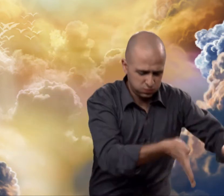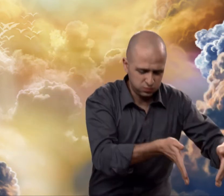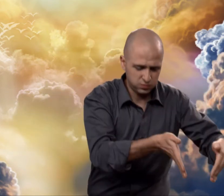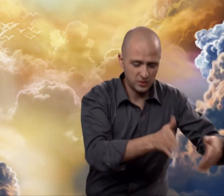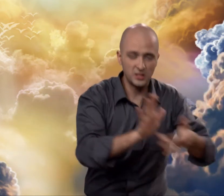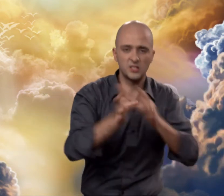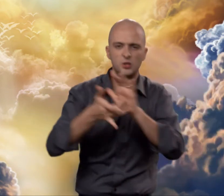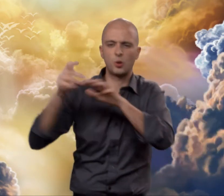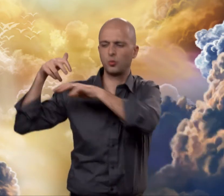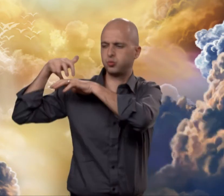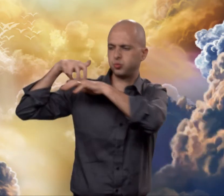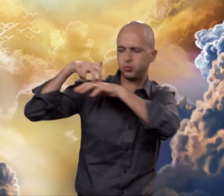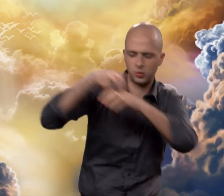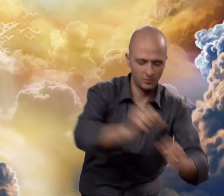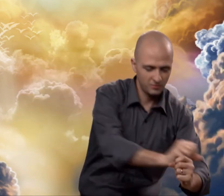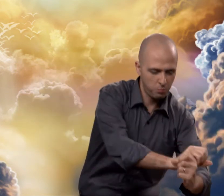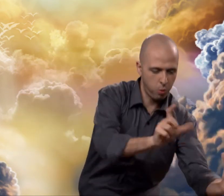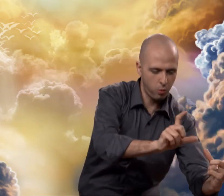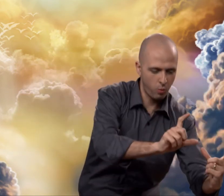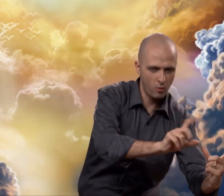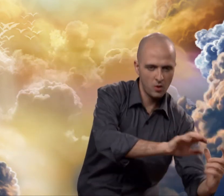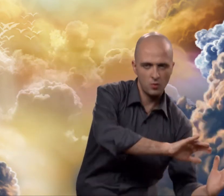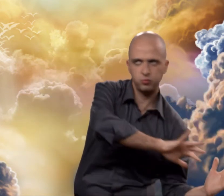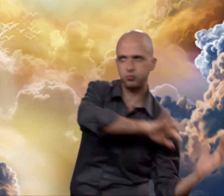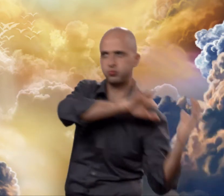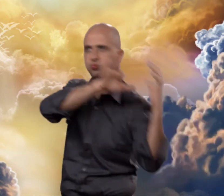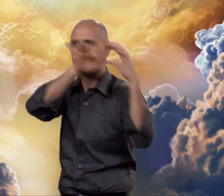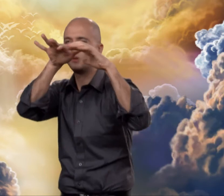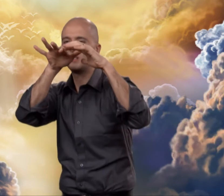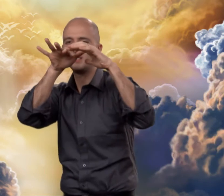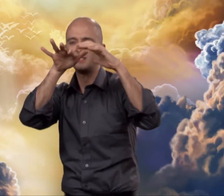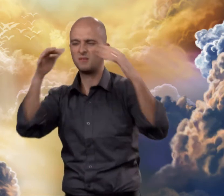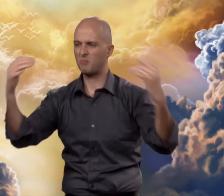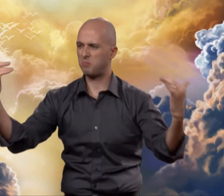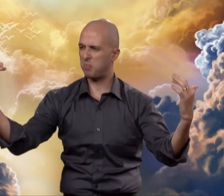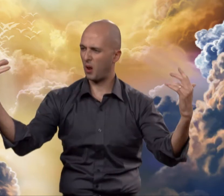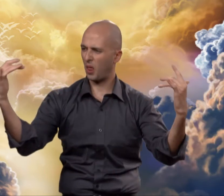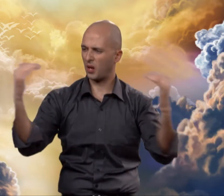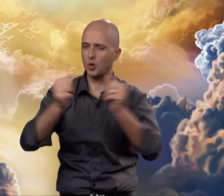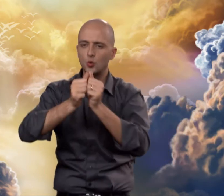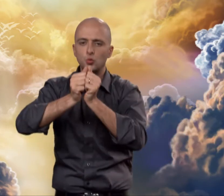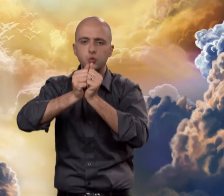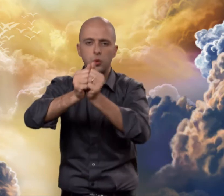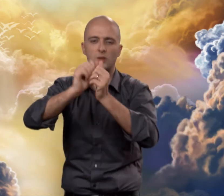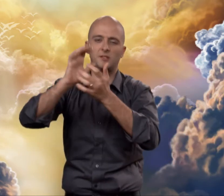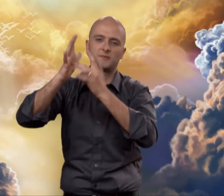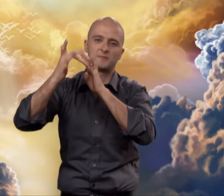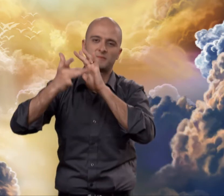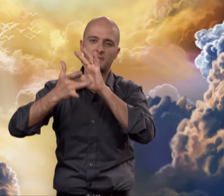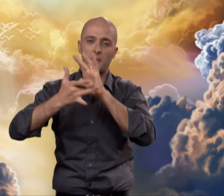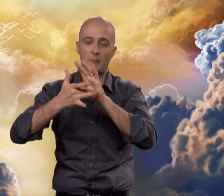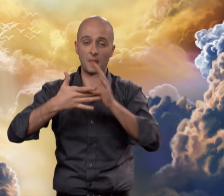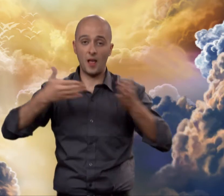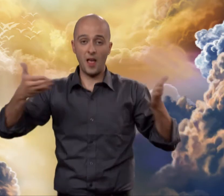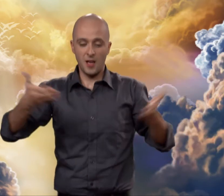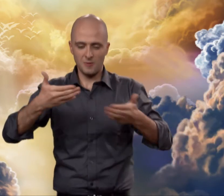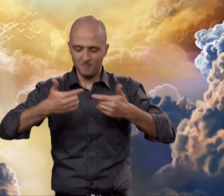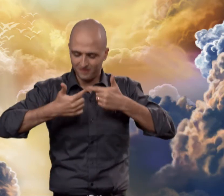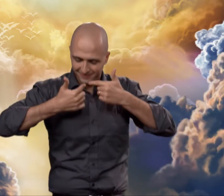encanto. Ainda que as tristezas, dores e tentações da terra tenham terminado e removidas suas causas, o povo de